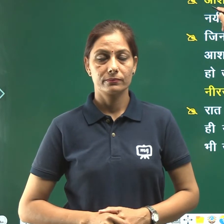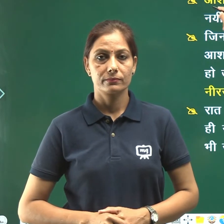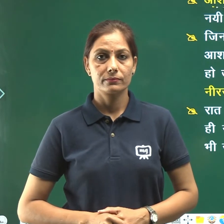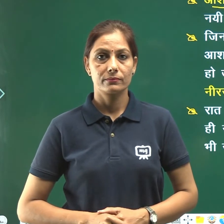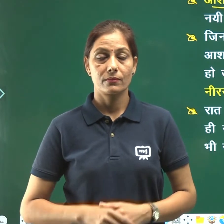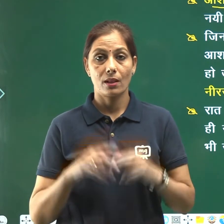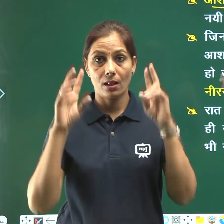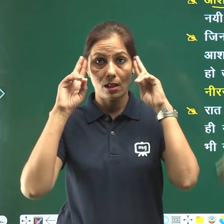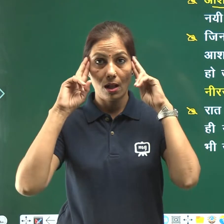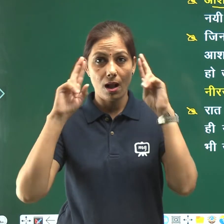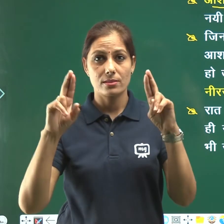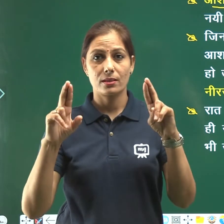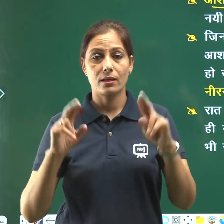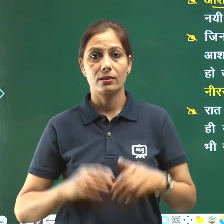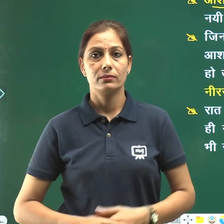आशाएं